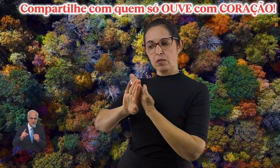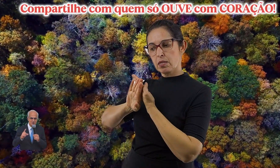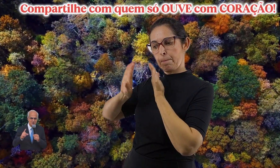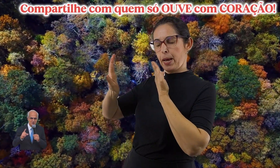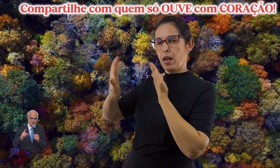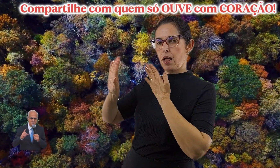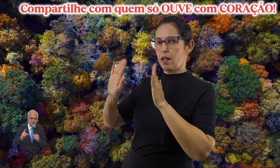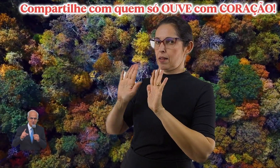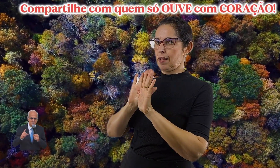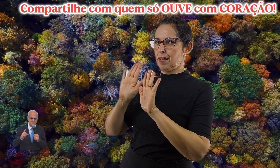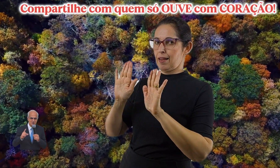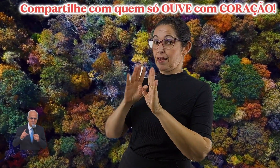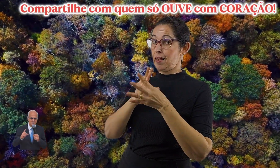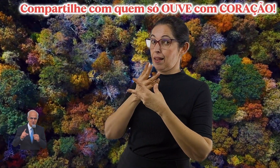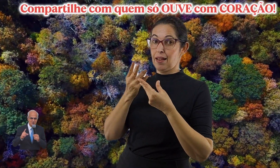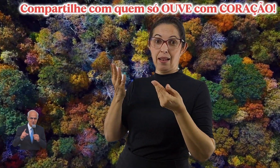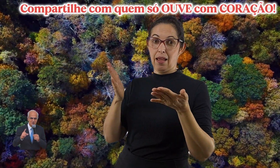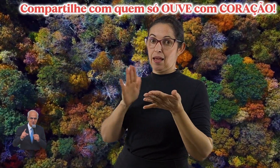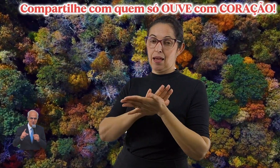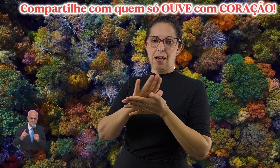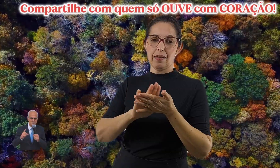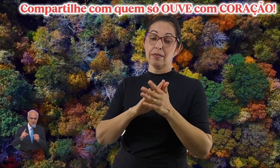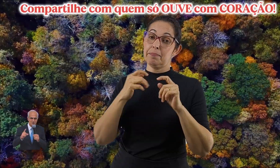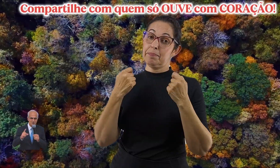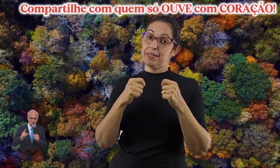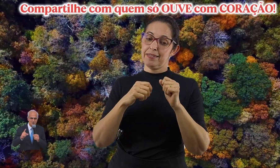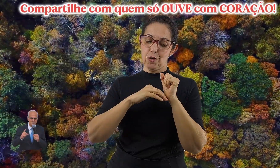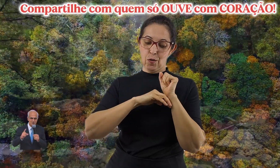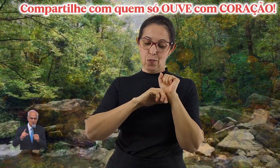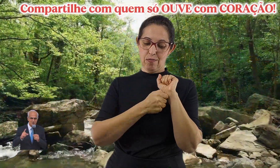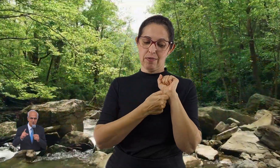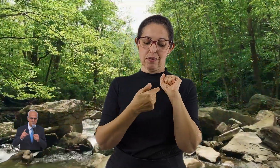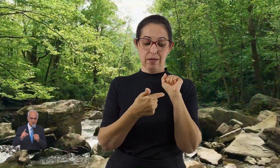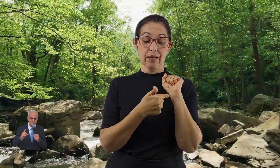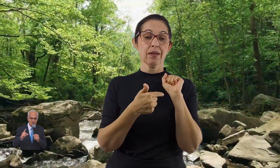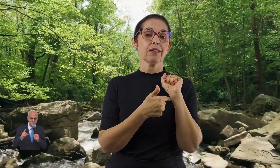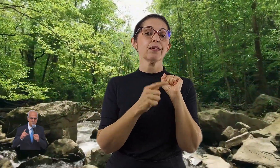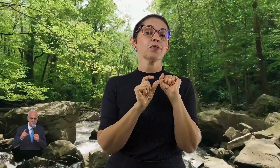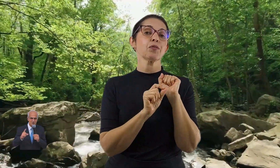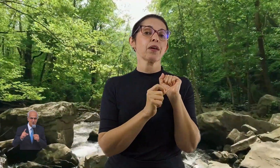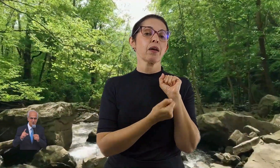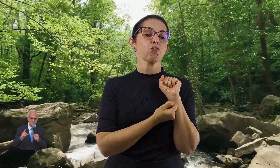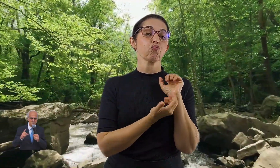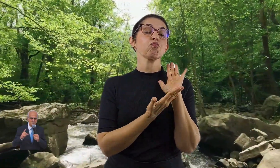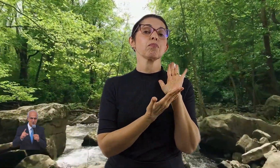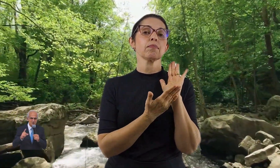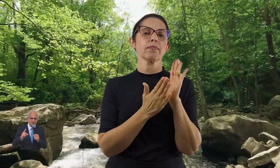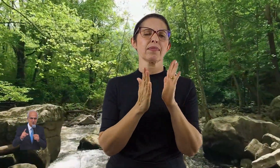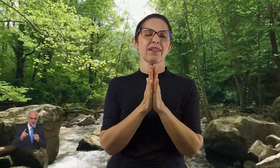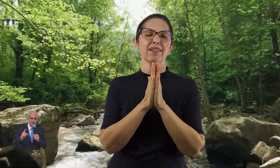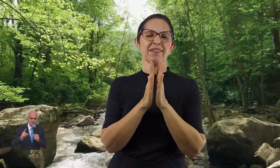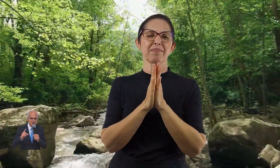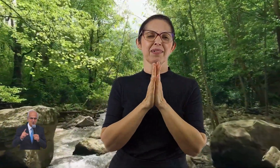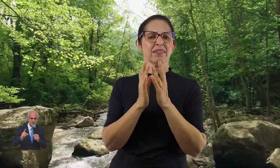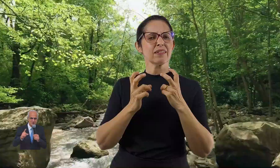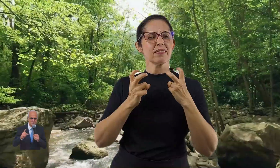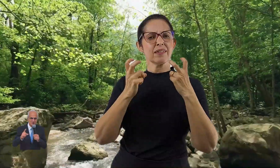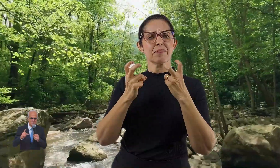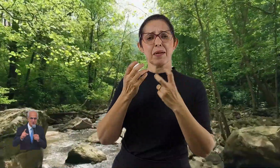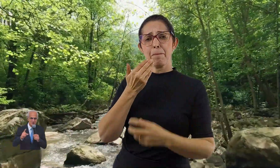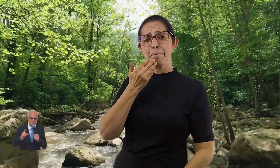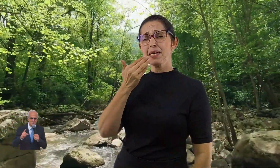E aí vem um segredo: é o clamor. É o clamor. É o clamor por vida. É o clamor para que